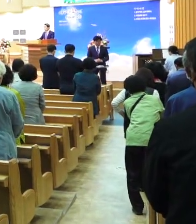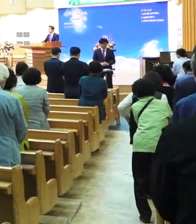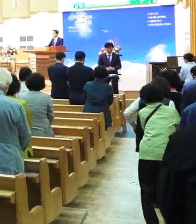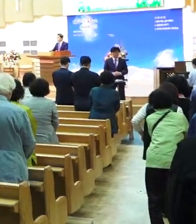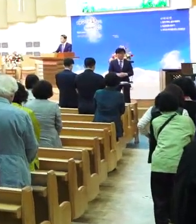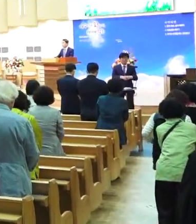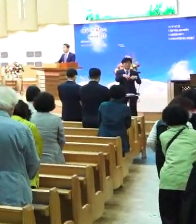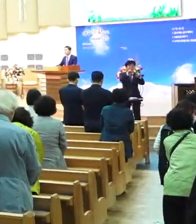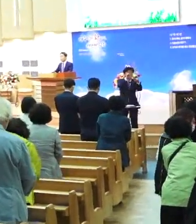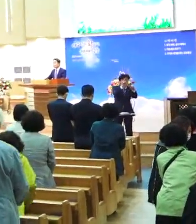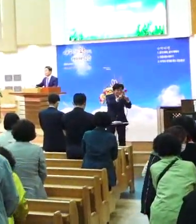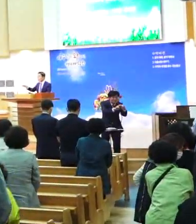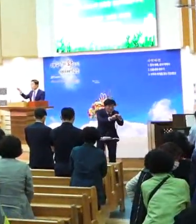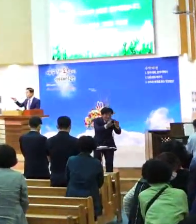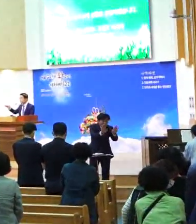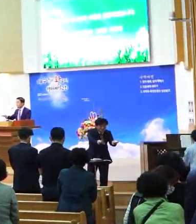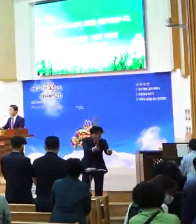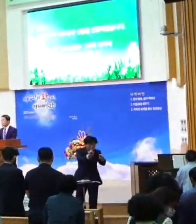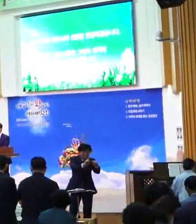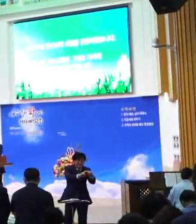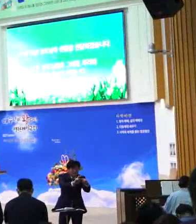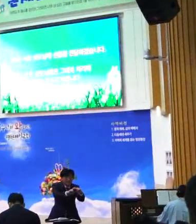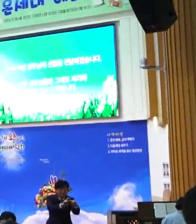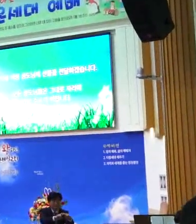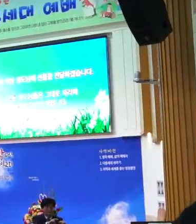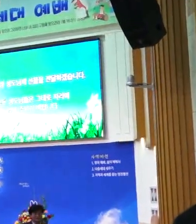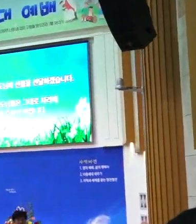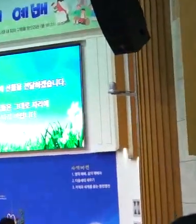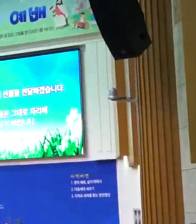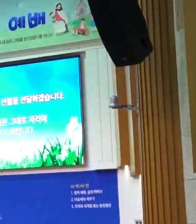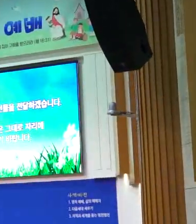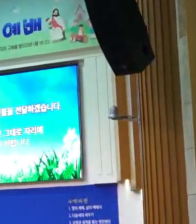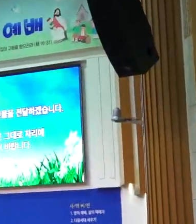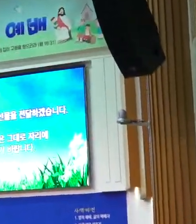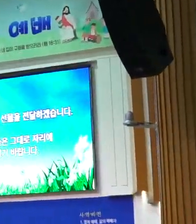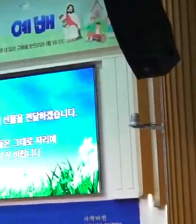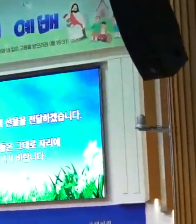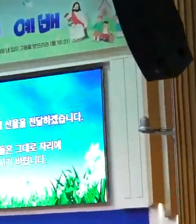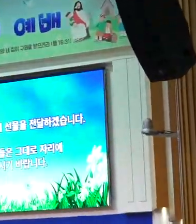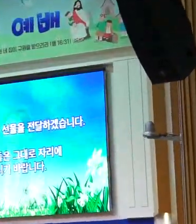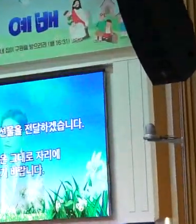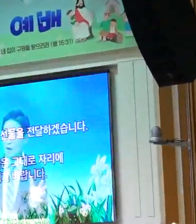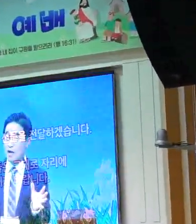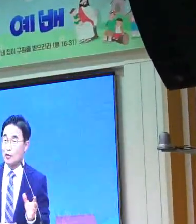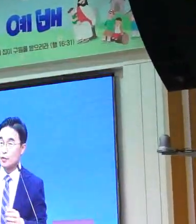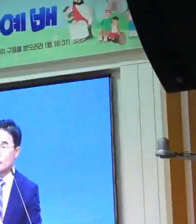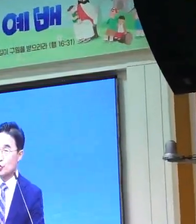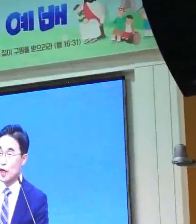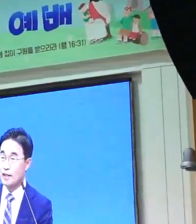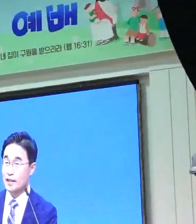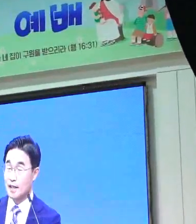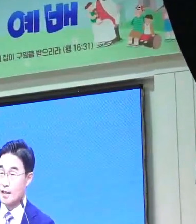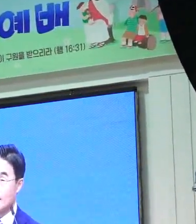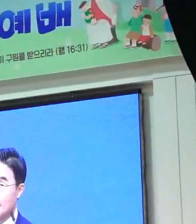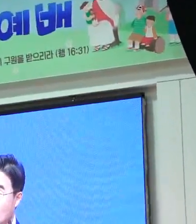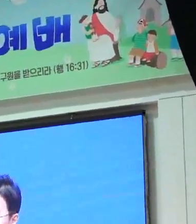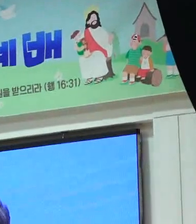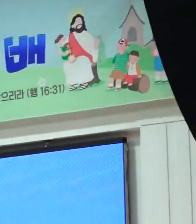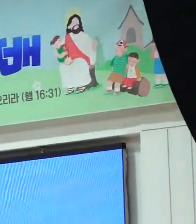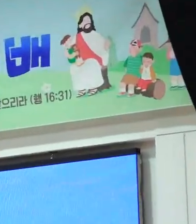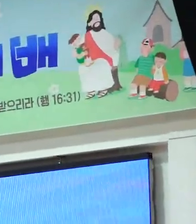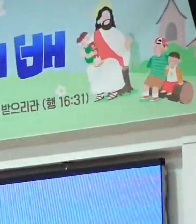자리에 앉으시기 바랍니다. 예배를 마쳤지만 잠깐 자리에 앉으십시오. 오늘 우리가 해야 되는 정말 하고 싶은 중요한 한